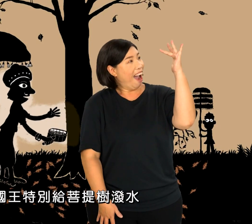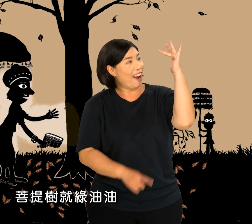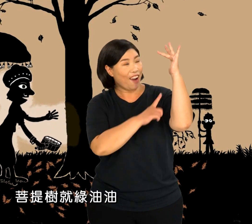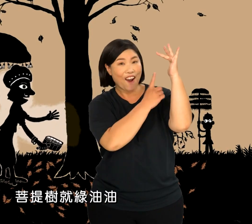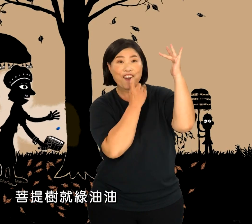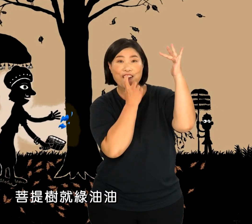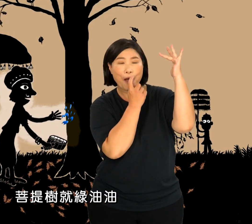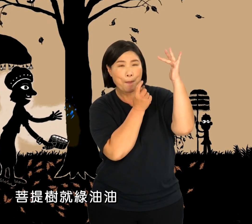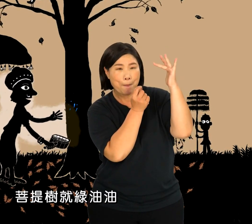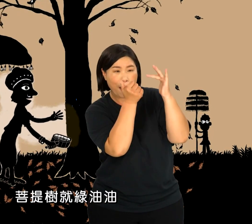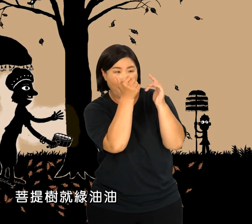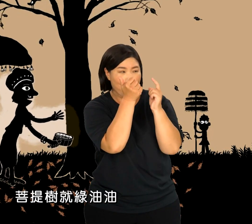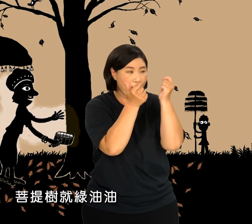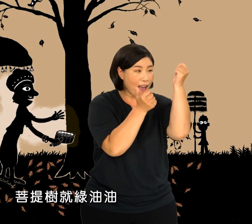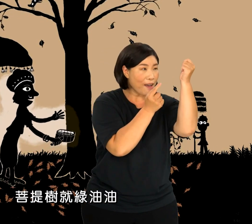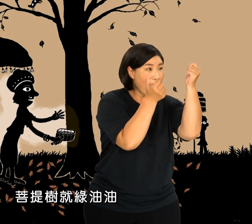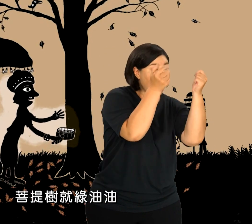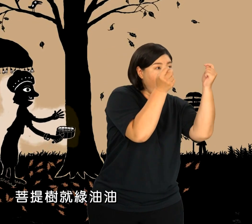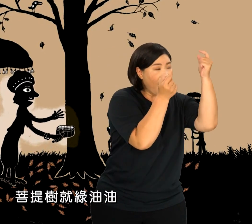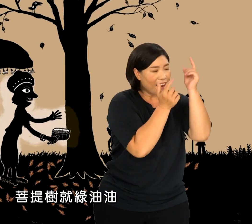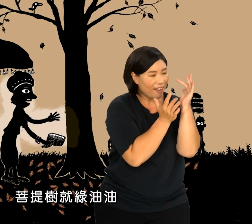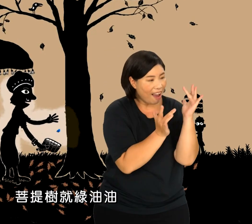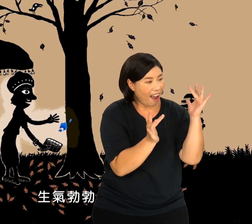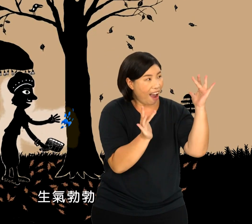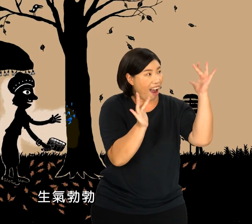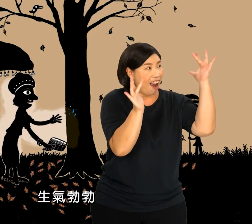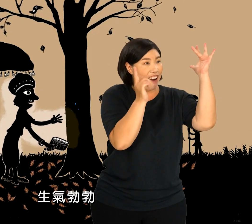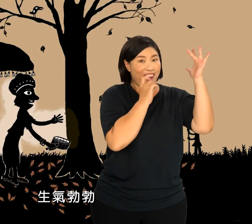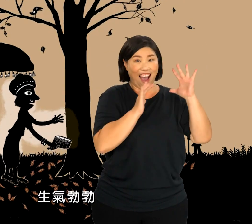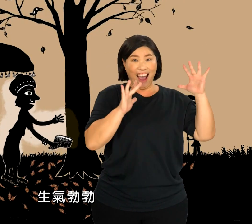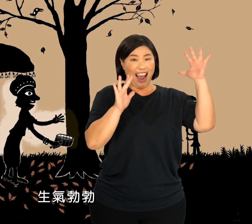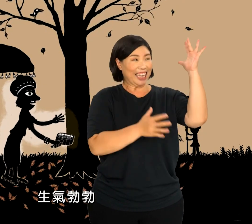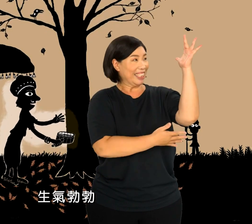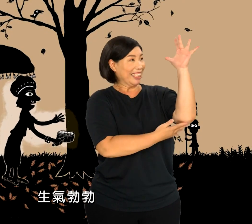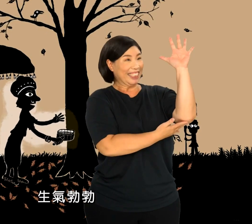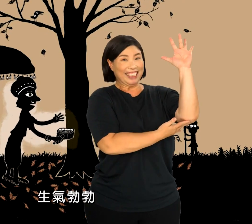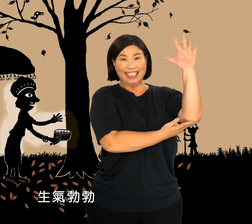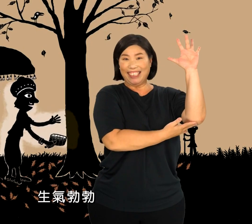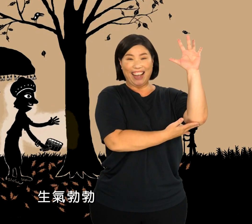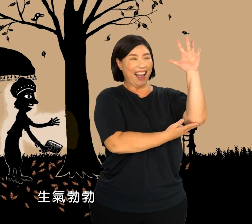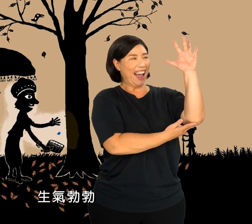菩提树就绿油油，生气勃勃。